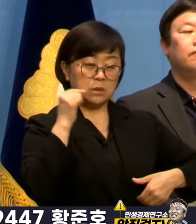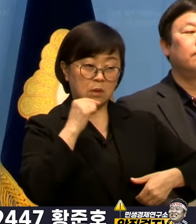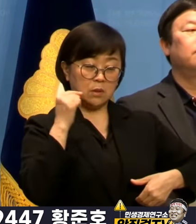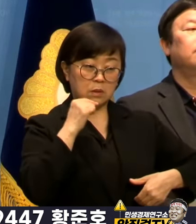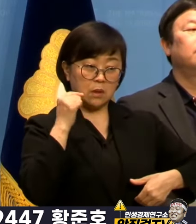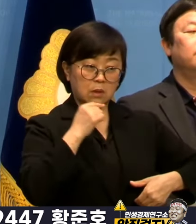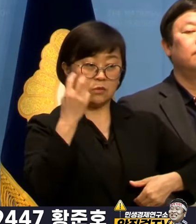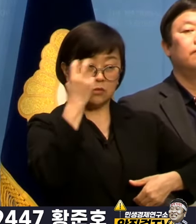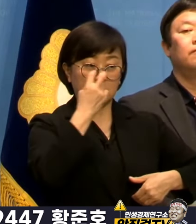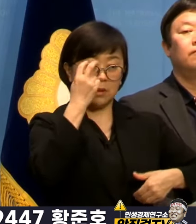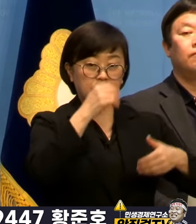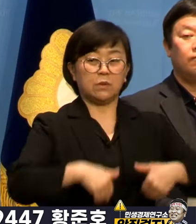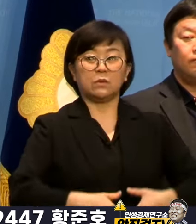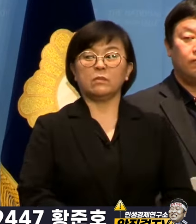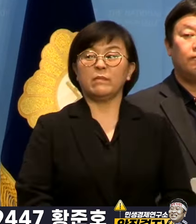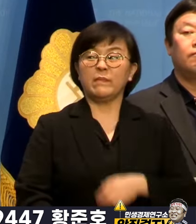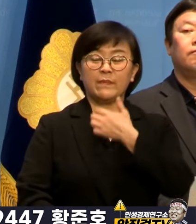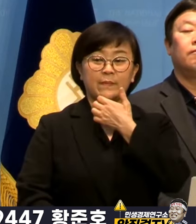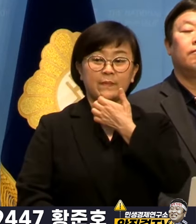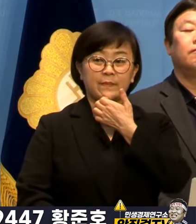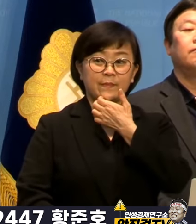철저하게 수사되어야 합니다.